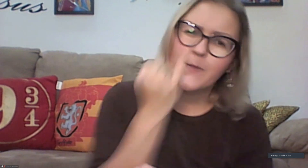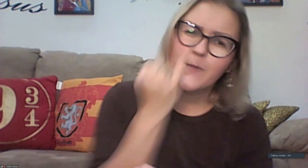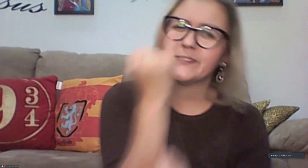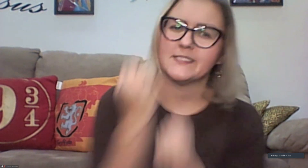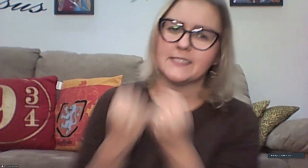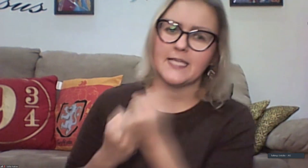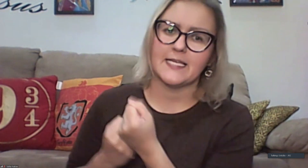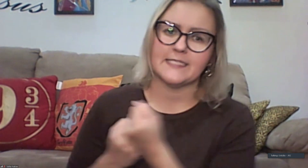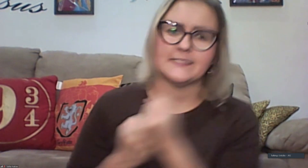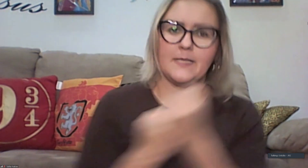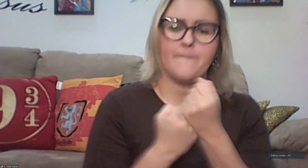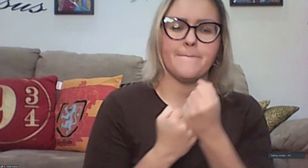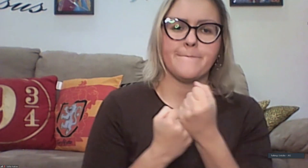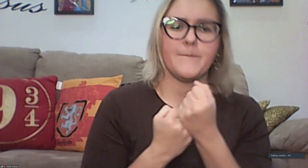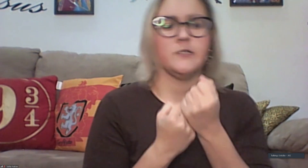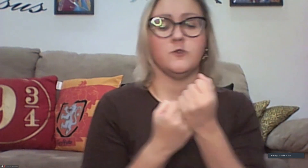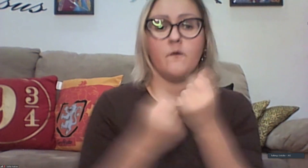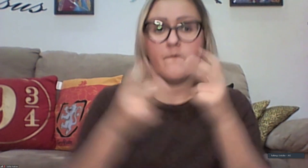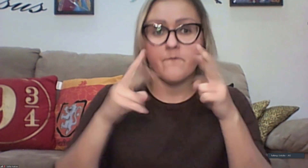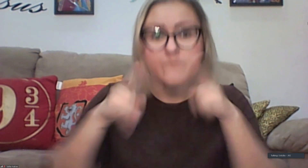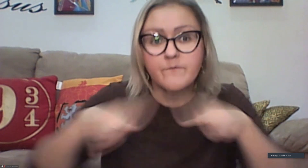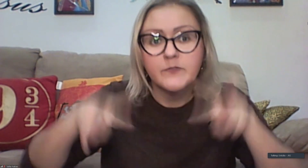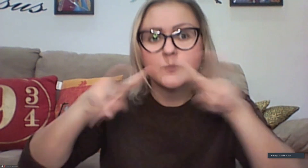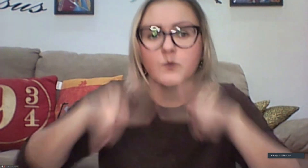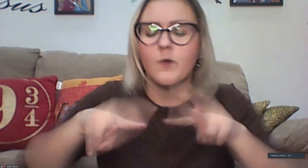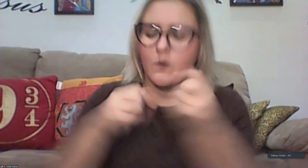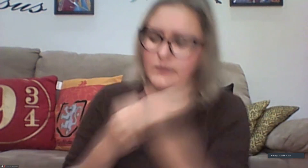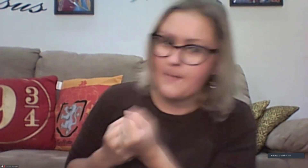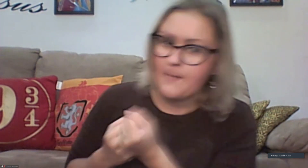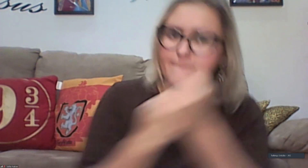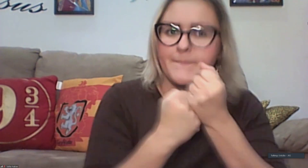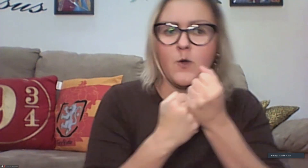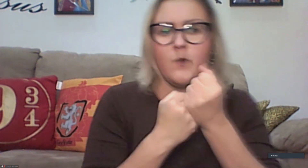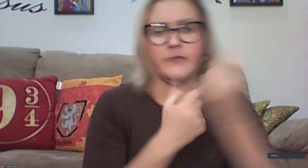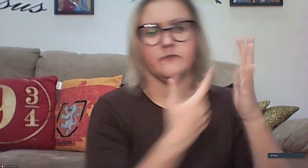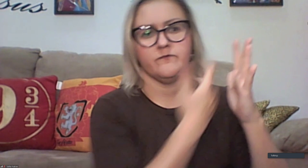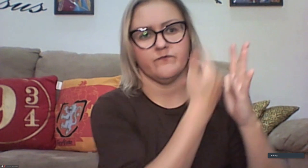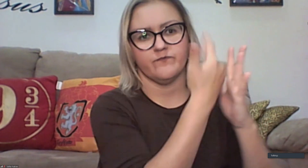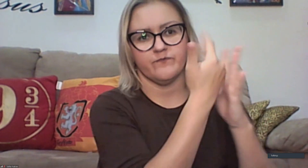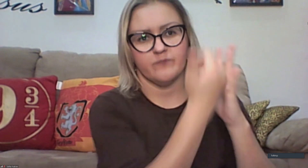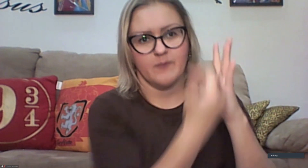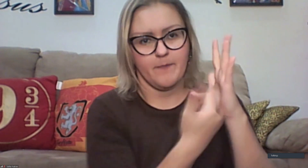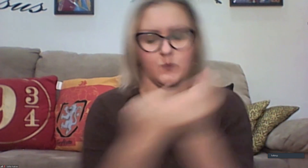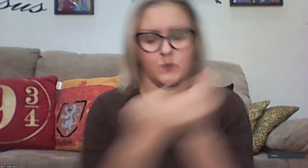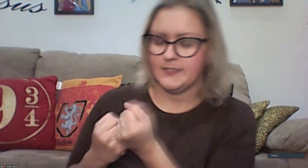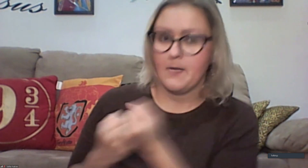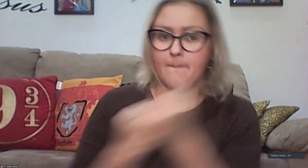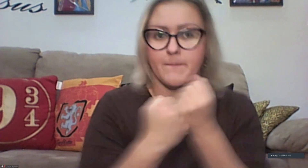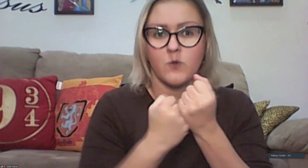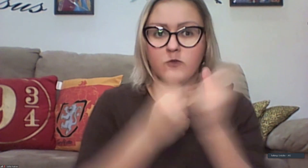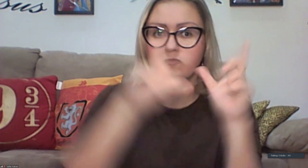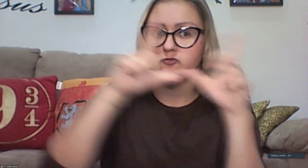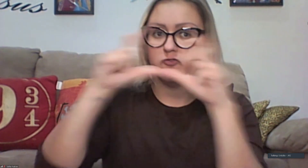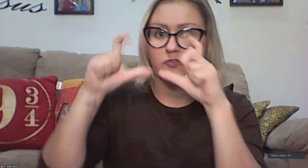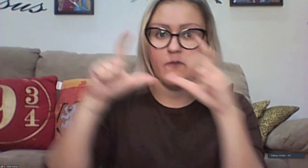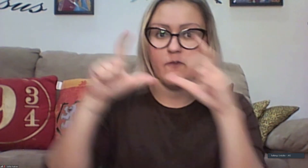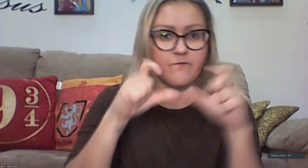o espaço. Isso é um grande suporte para ele. É importante que isso seja entendido. Ele desenha através das